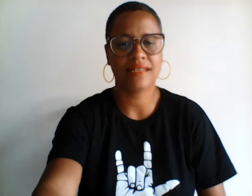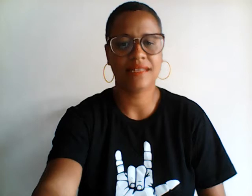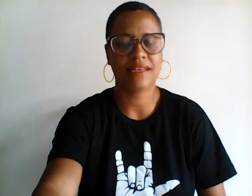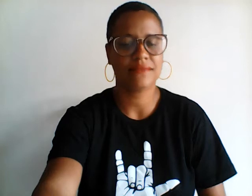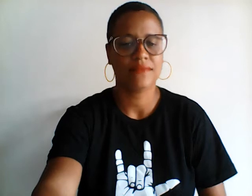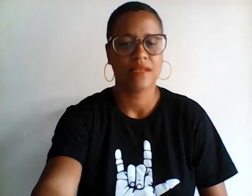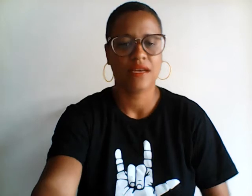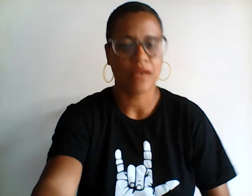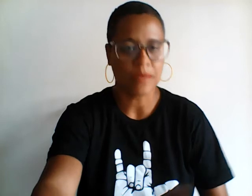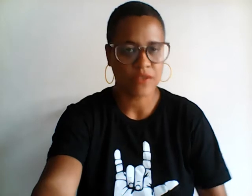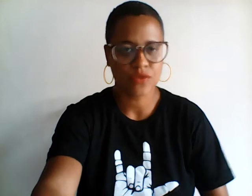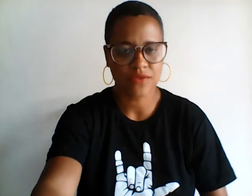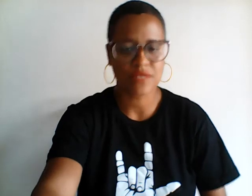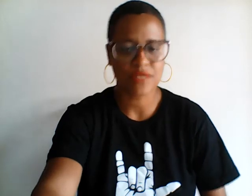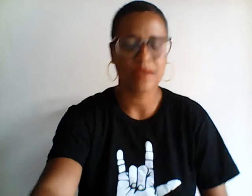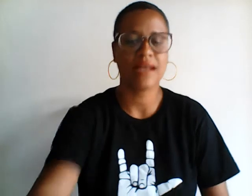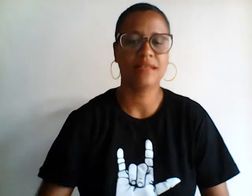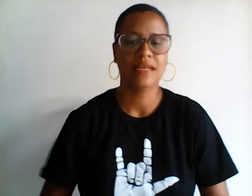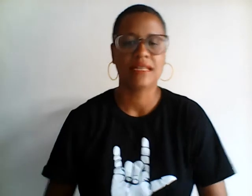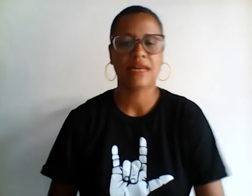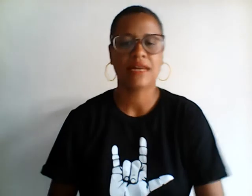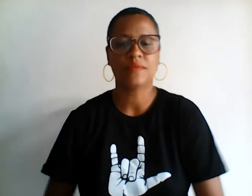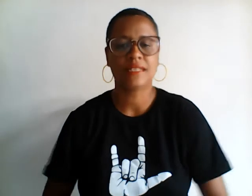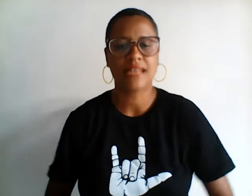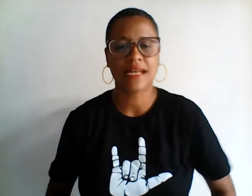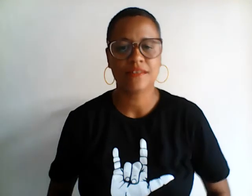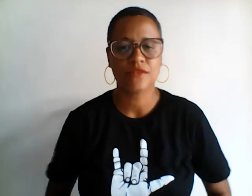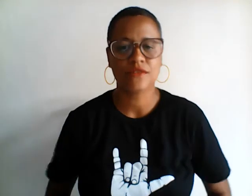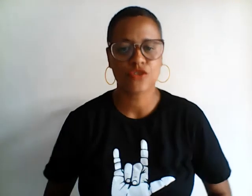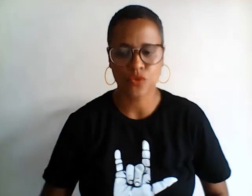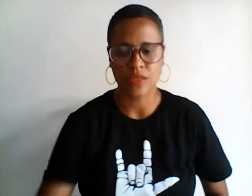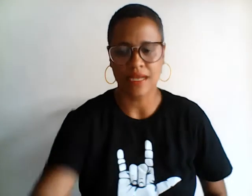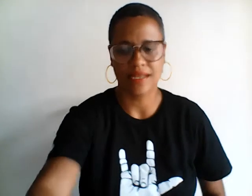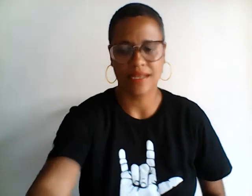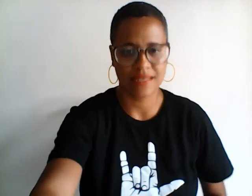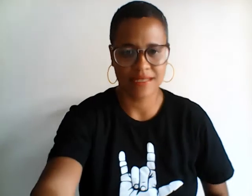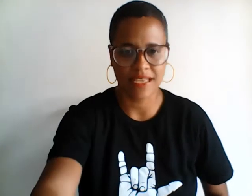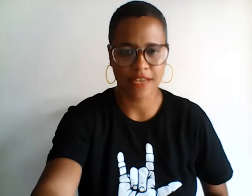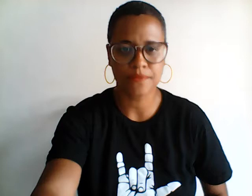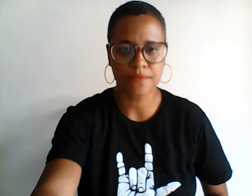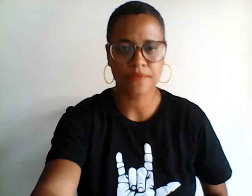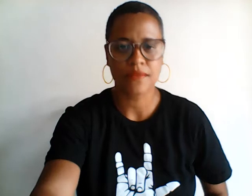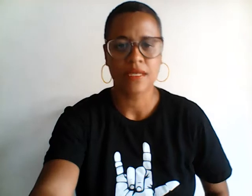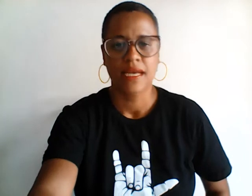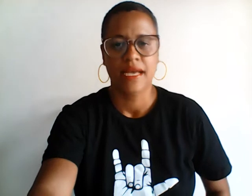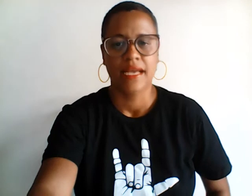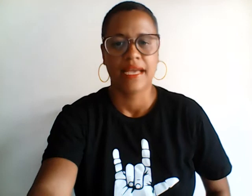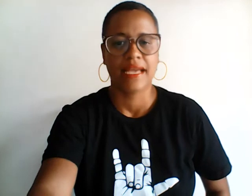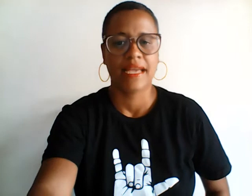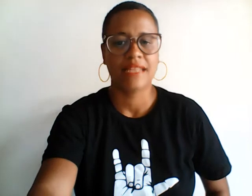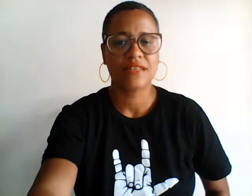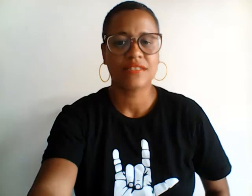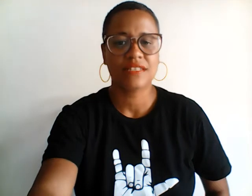né? A pessoa que faz parte da comunidade surda, tá certo? Então a gente